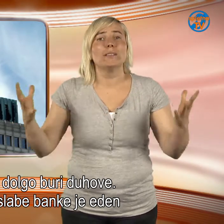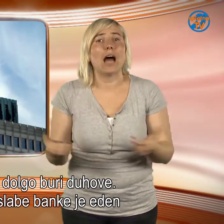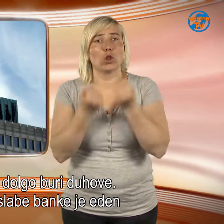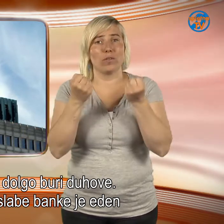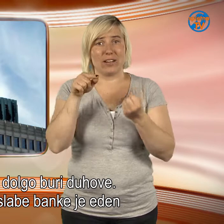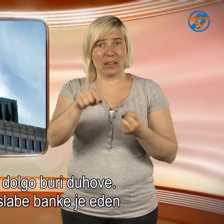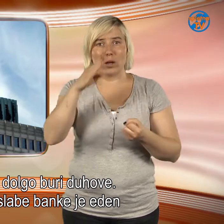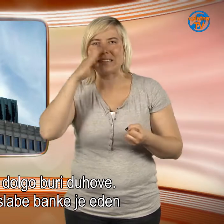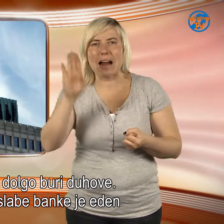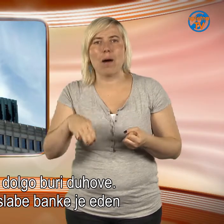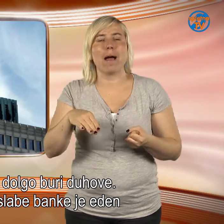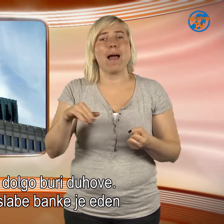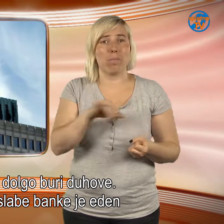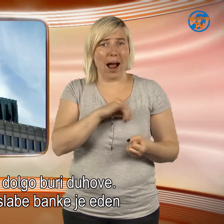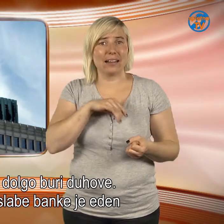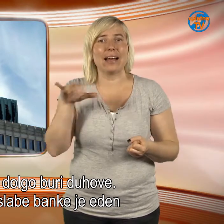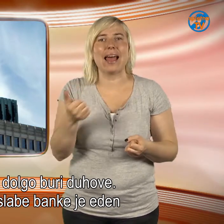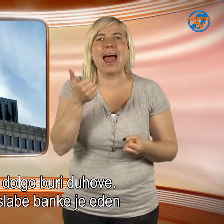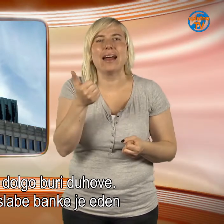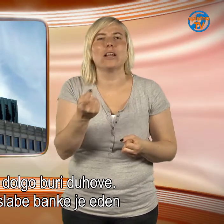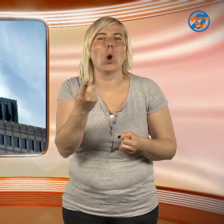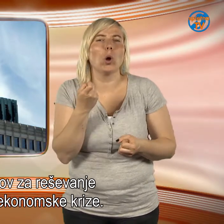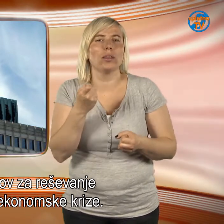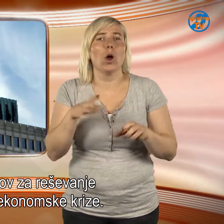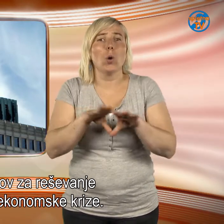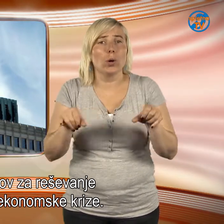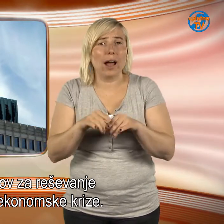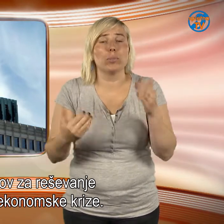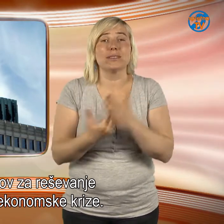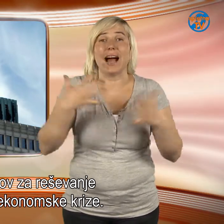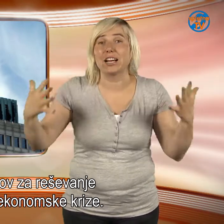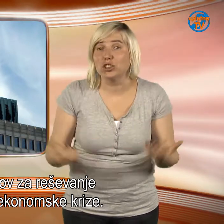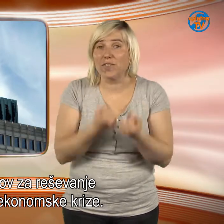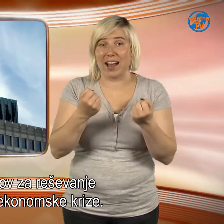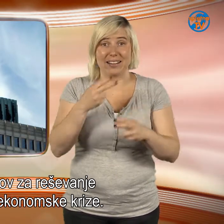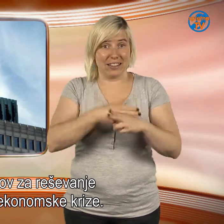Ustanovitev slabe banke je eden od ukrepov za reševanje države iz ekonomske krize.